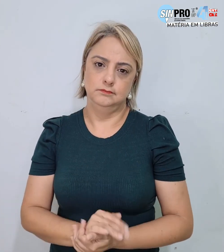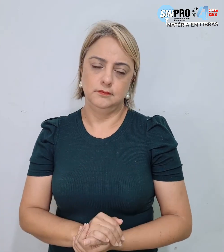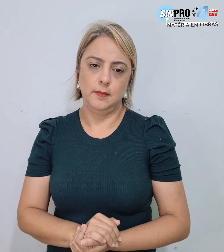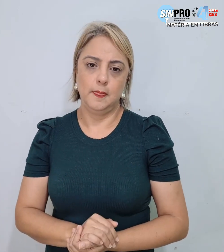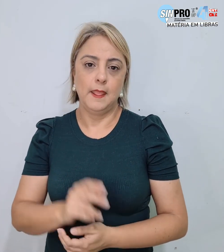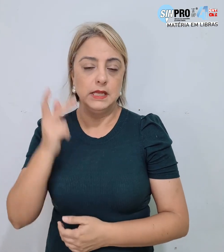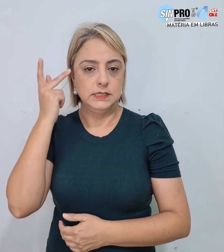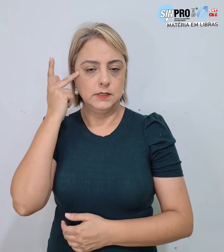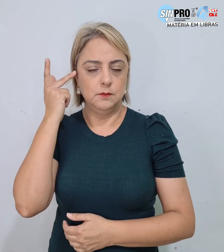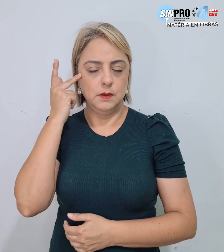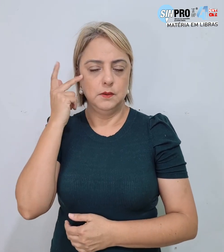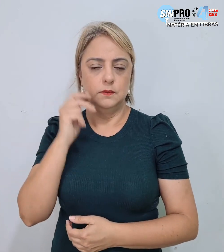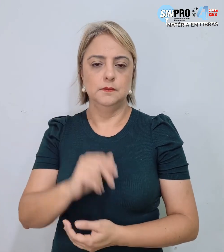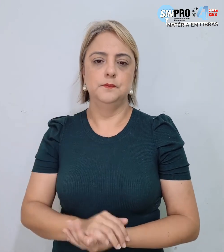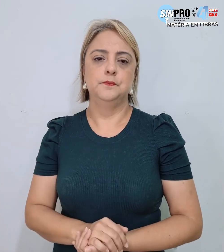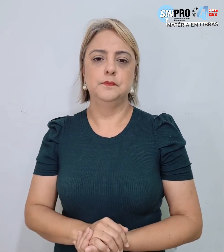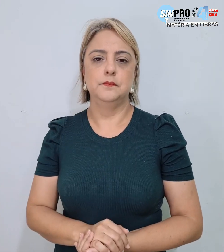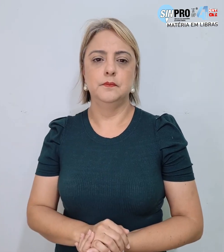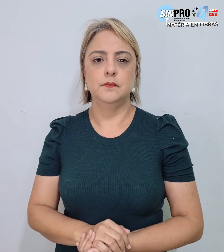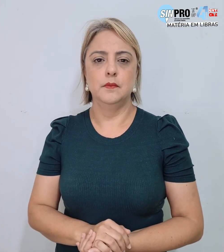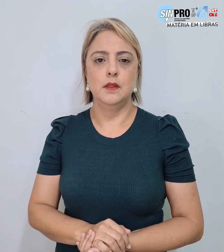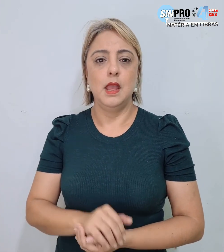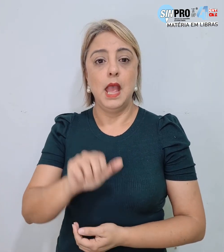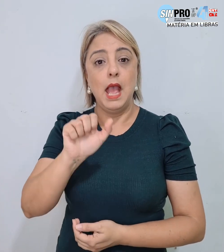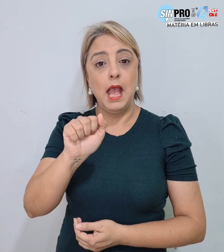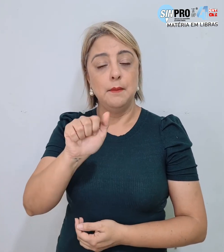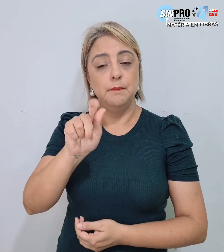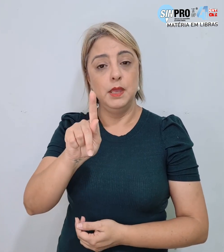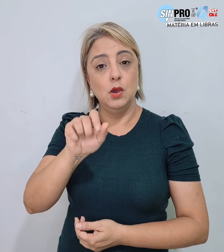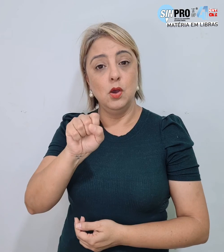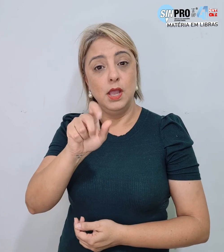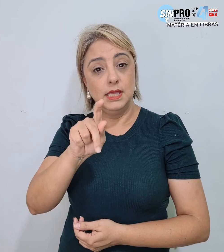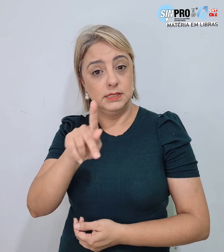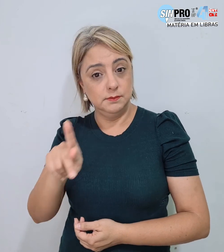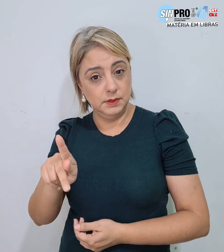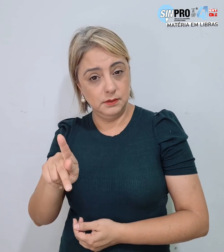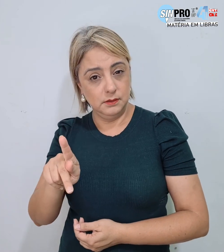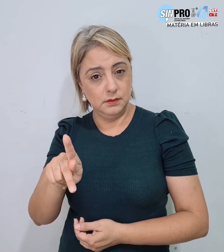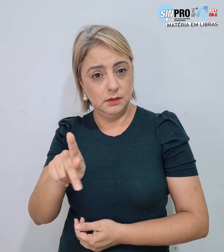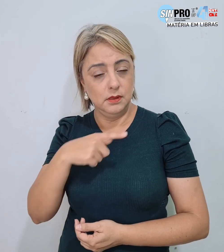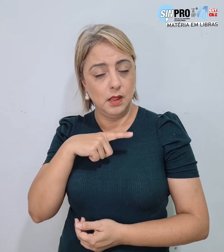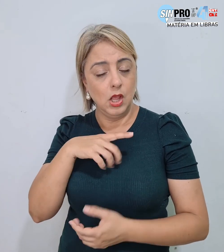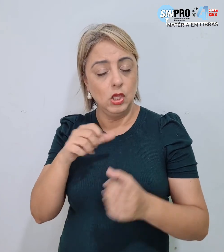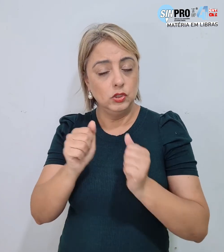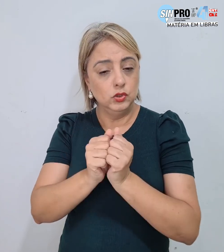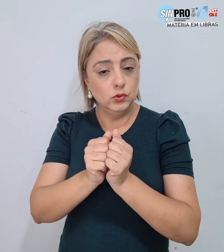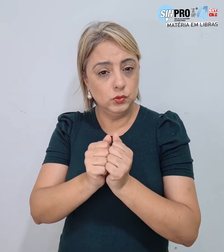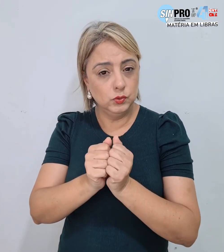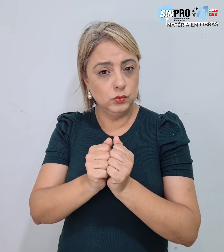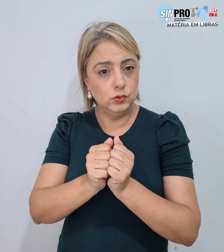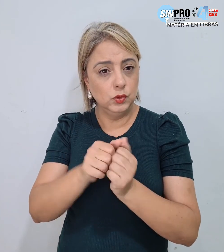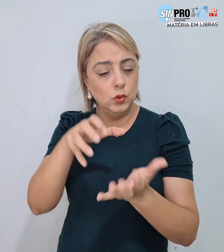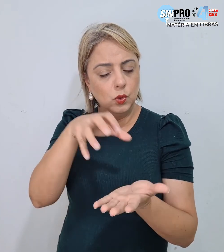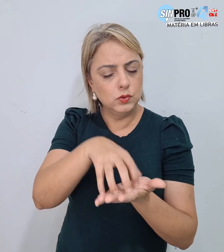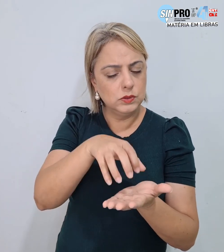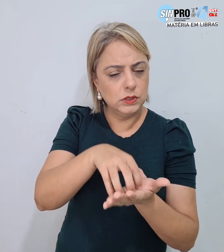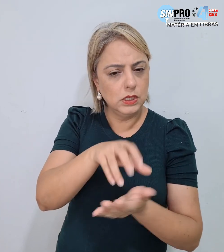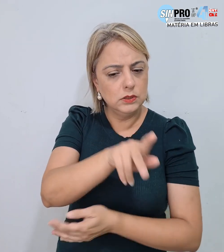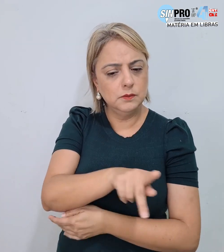São Paulo a APEOESP e em conjunto com o centro de professorado